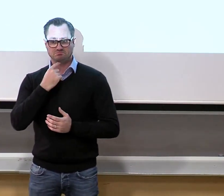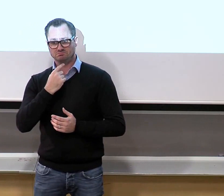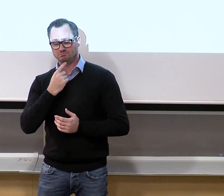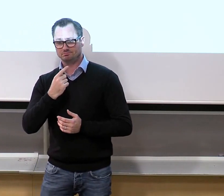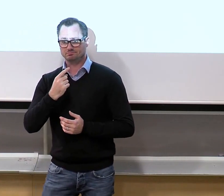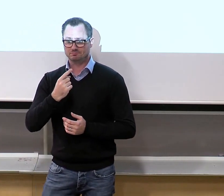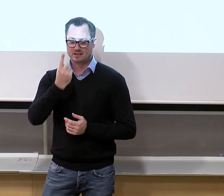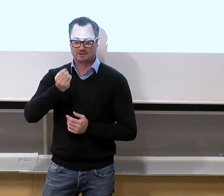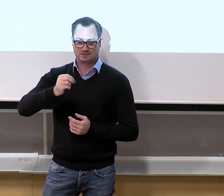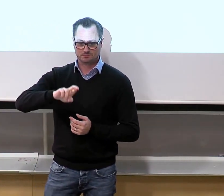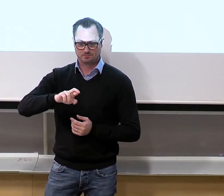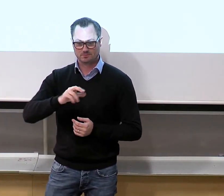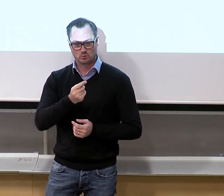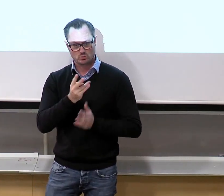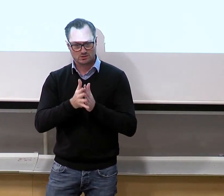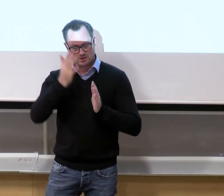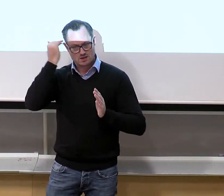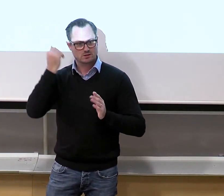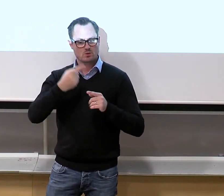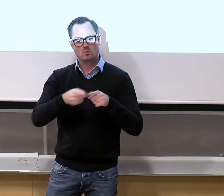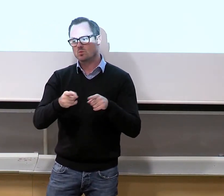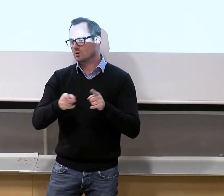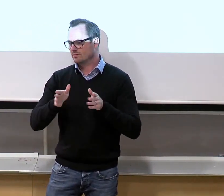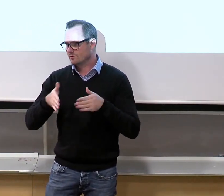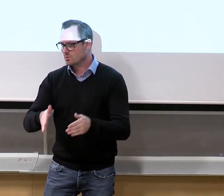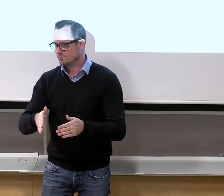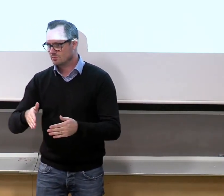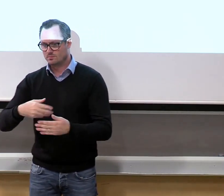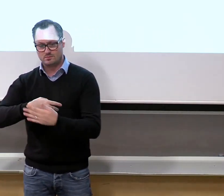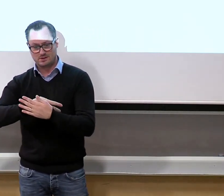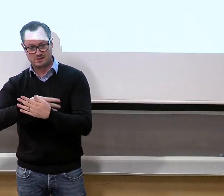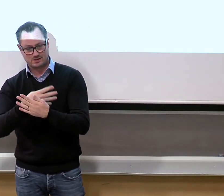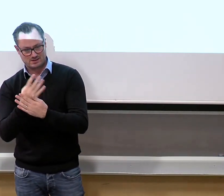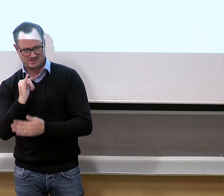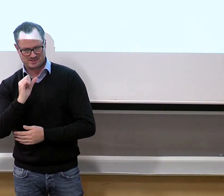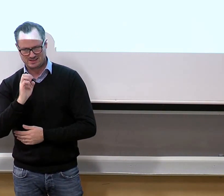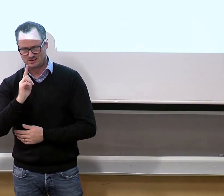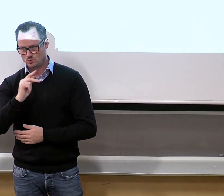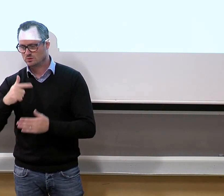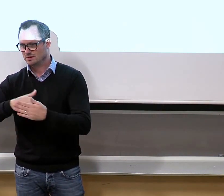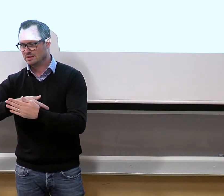6000 tecken. Och jag tänkte jag skulle ge exempel på några